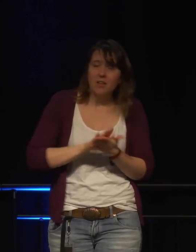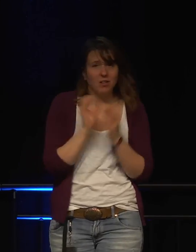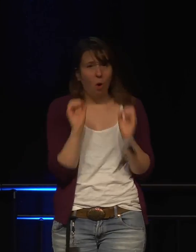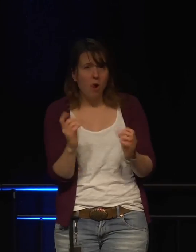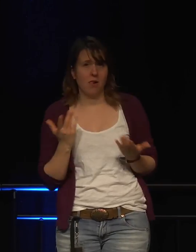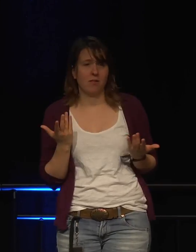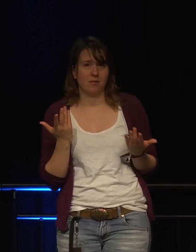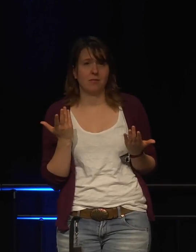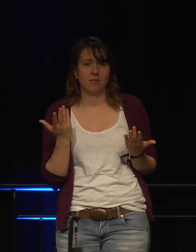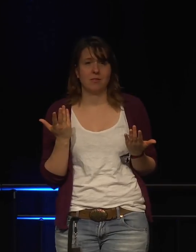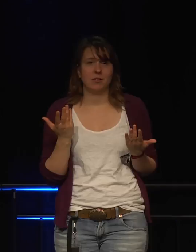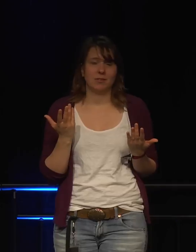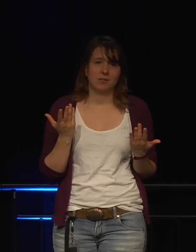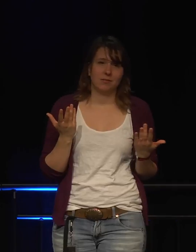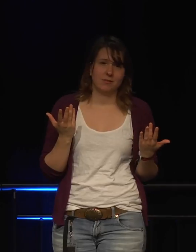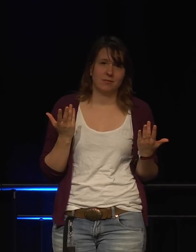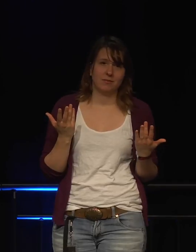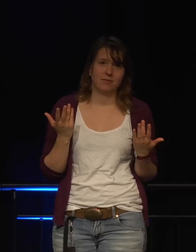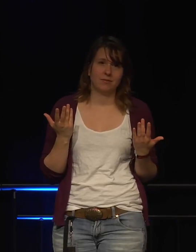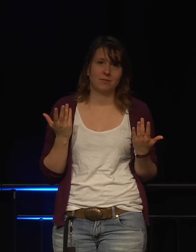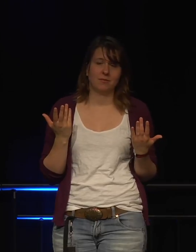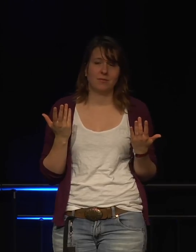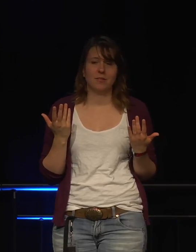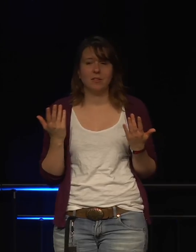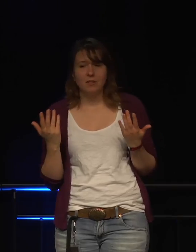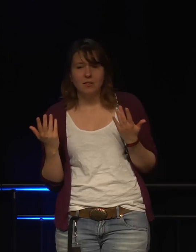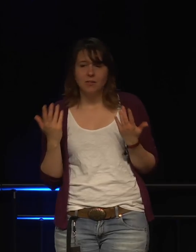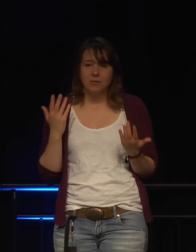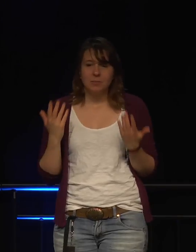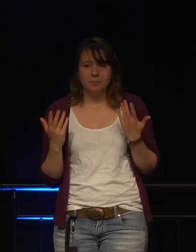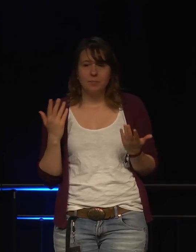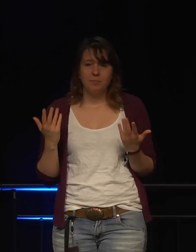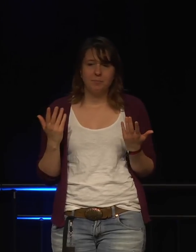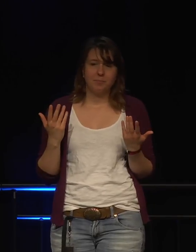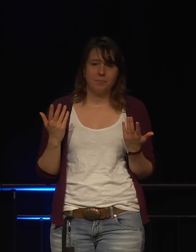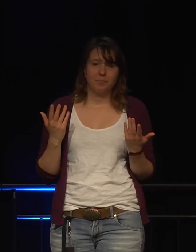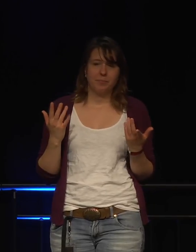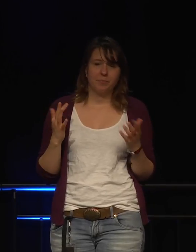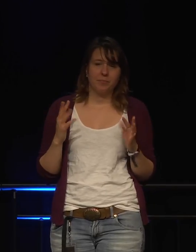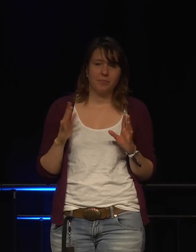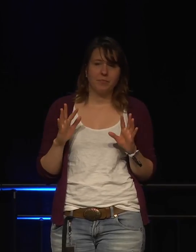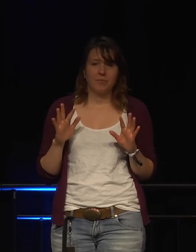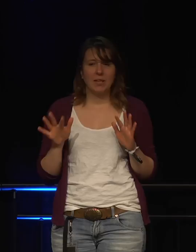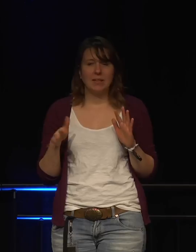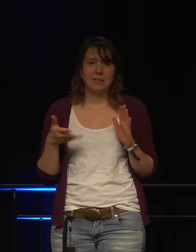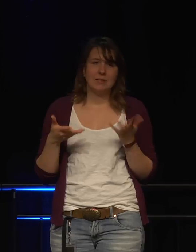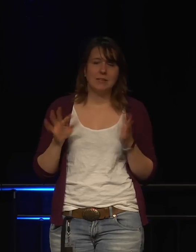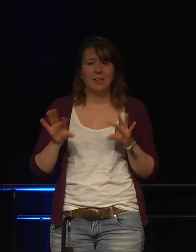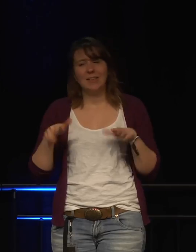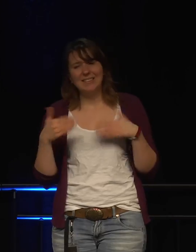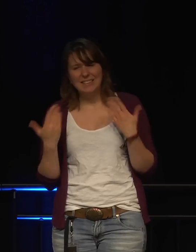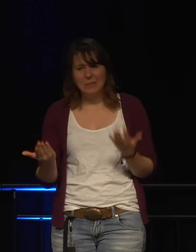Pero hay un poco de regulación que existe que